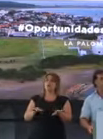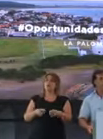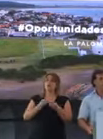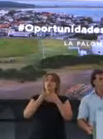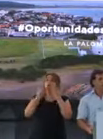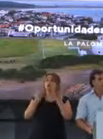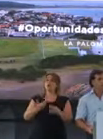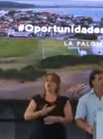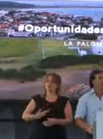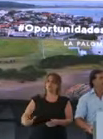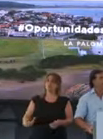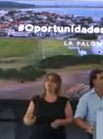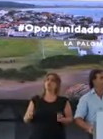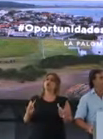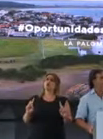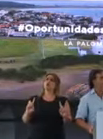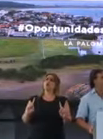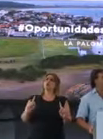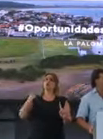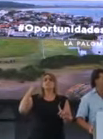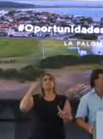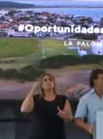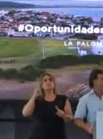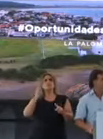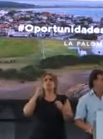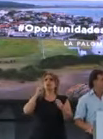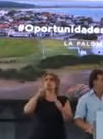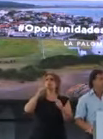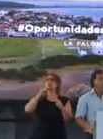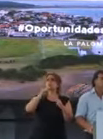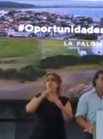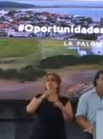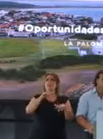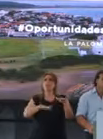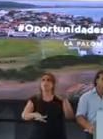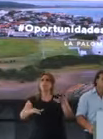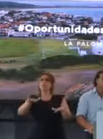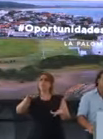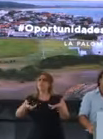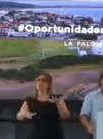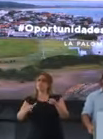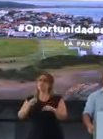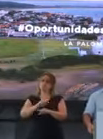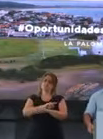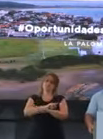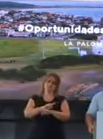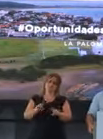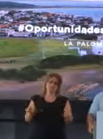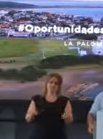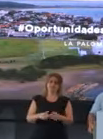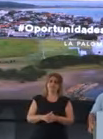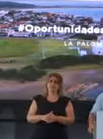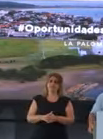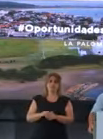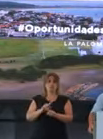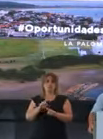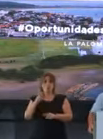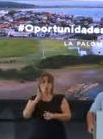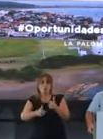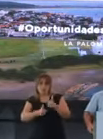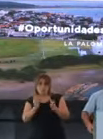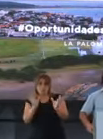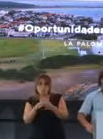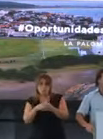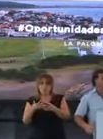gobierno. No creemos que debamos ir cambiando. Nosotros no vamos a competir en la interna del Partido